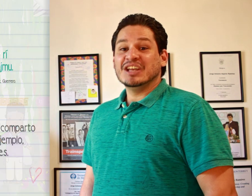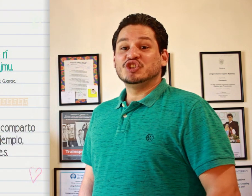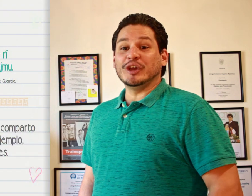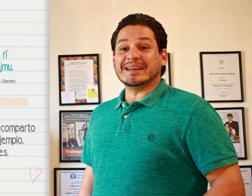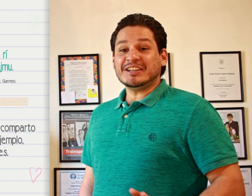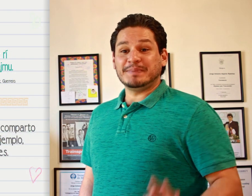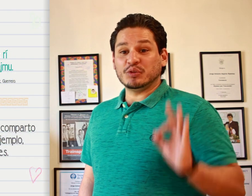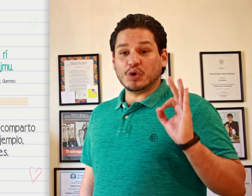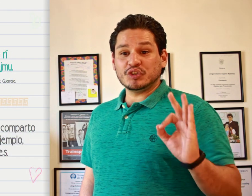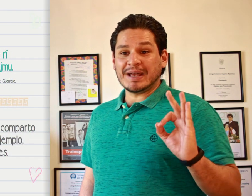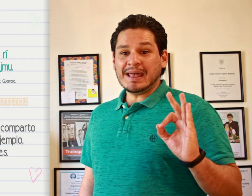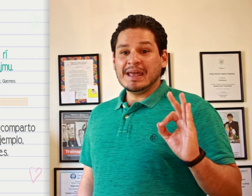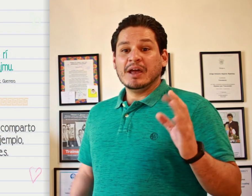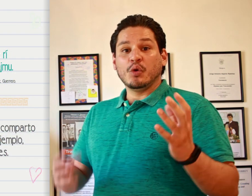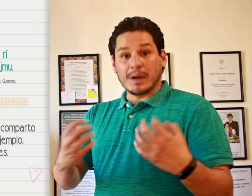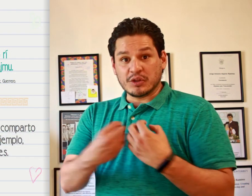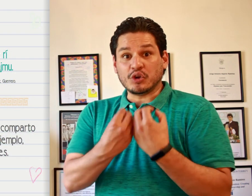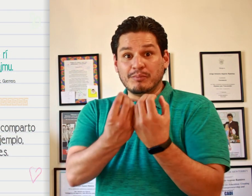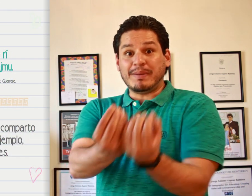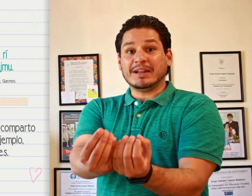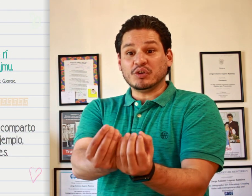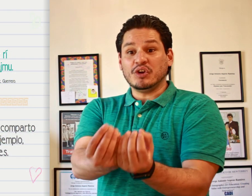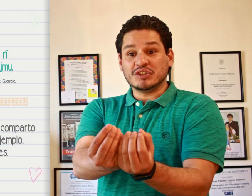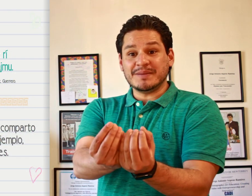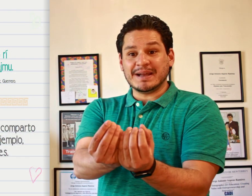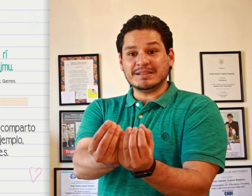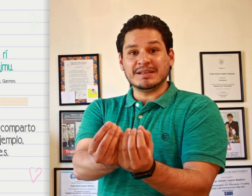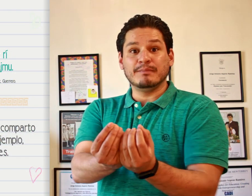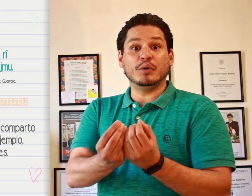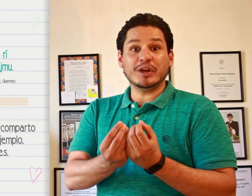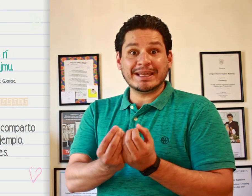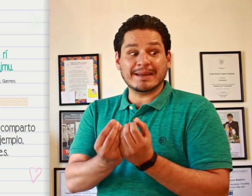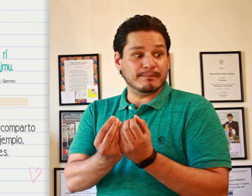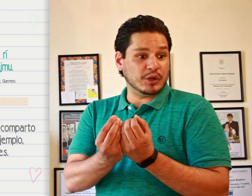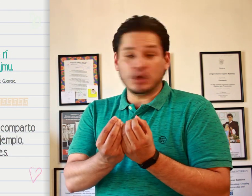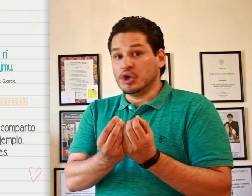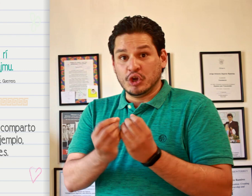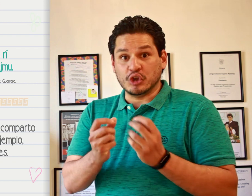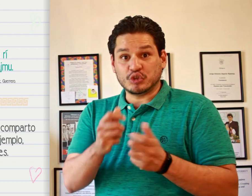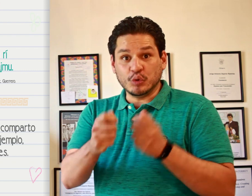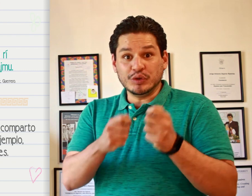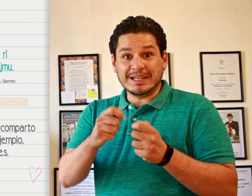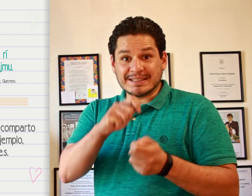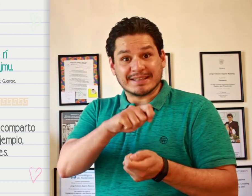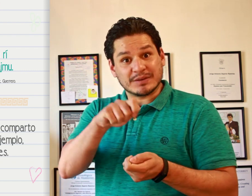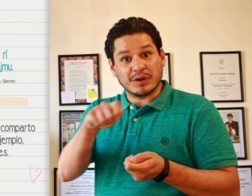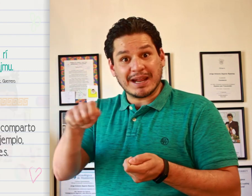Soy respetuosa cuando comparto con los demás, por ejemplo, los útiles